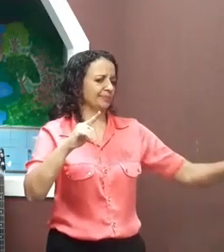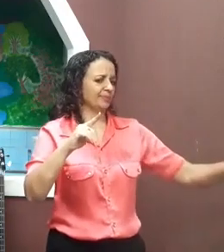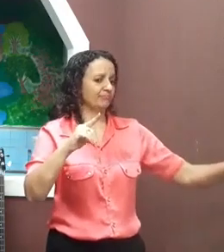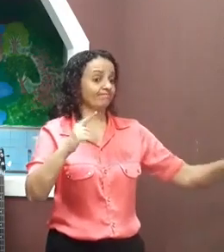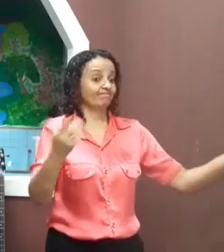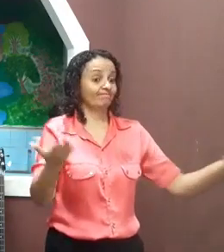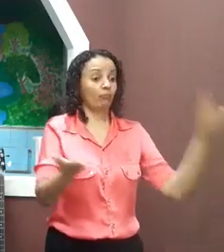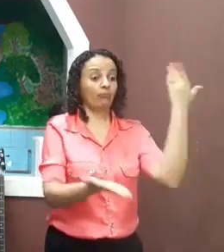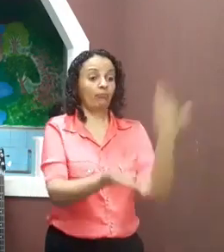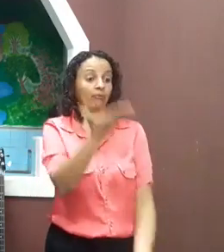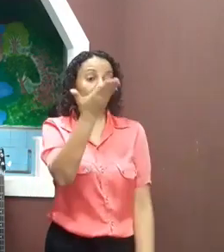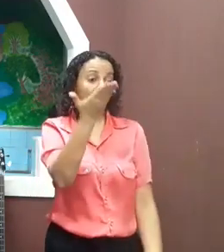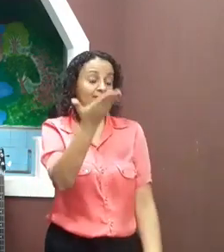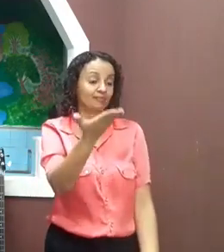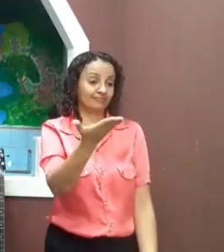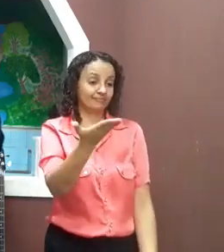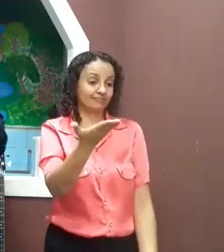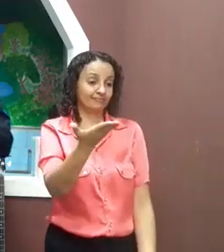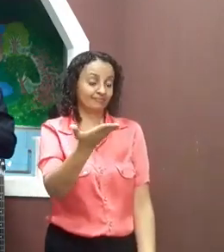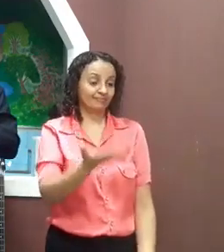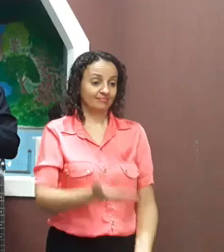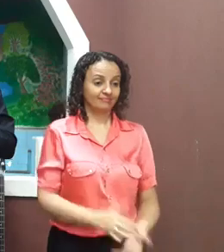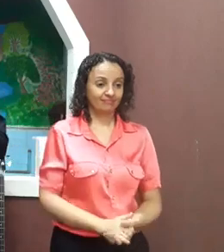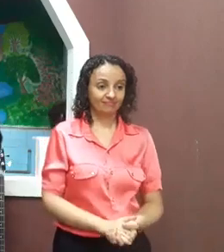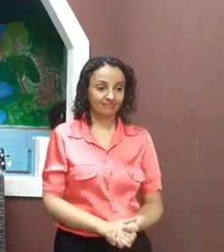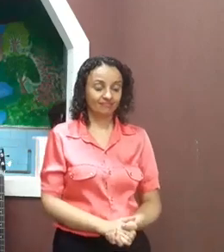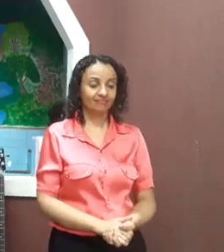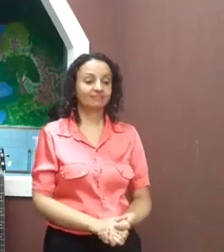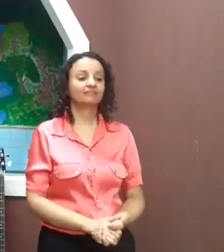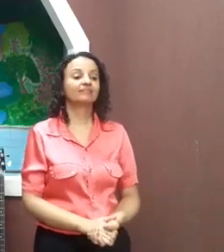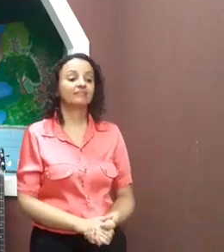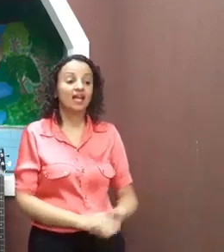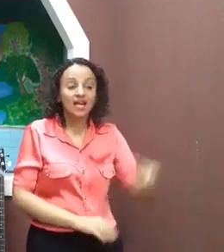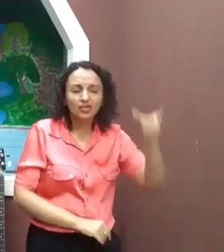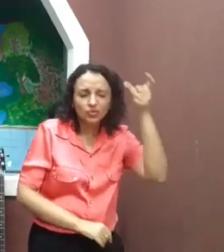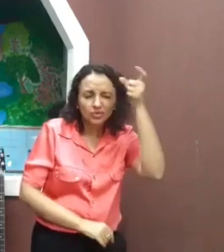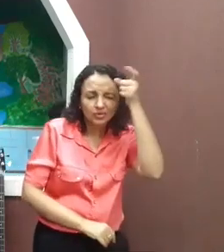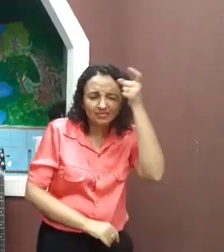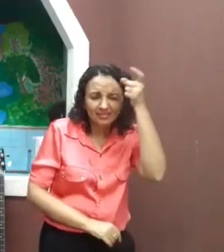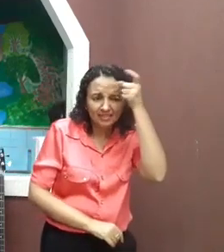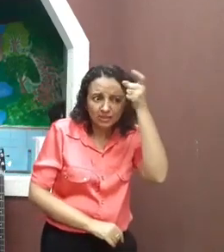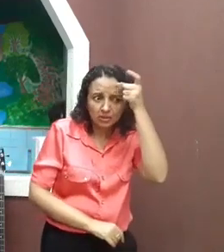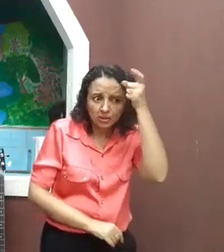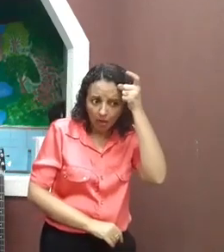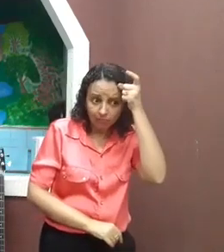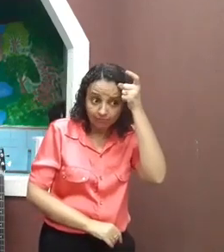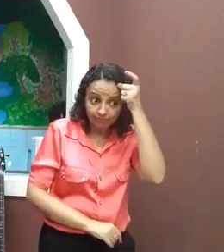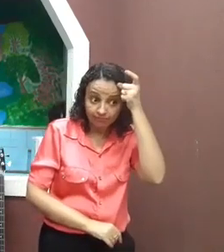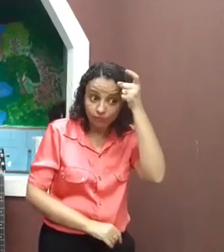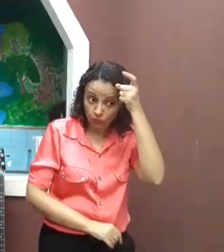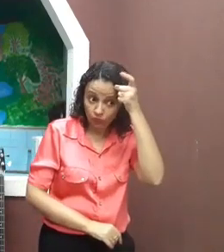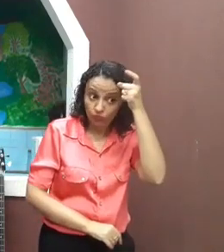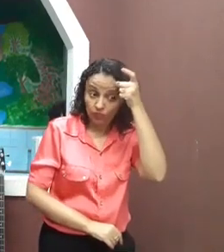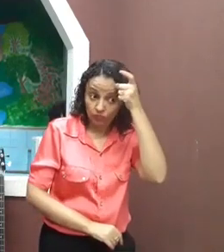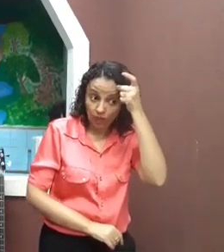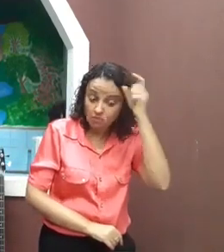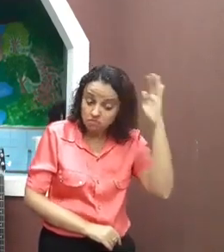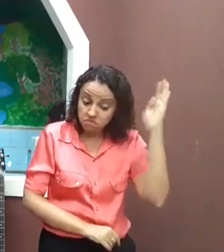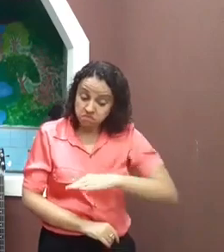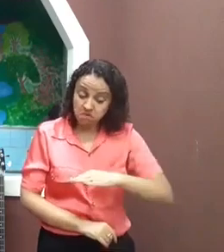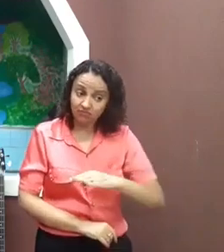Satanás ama crentes afastados. Satanás ama crentes